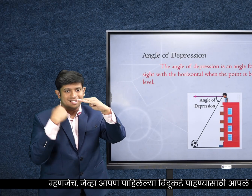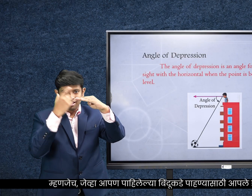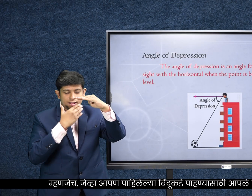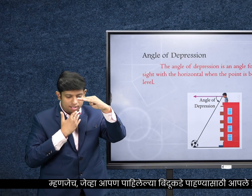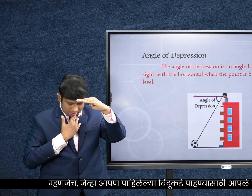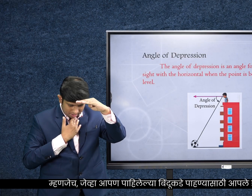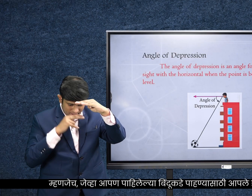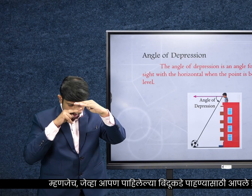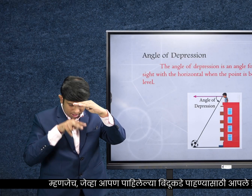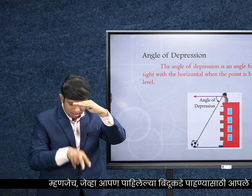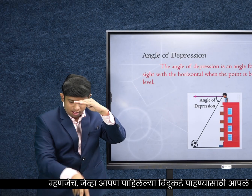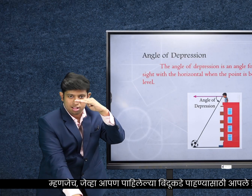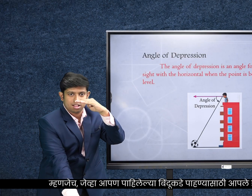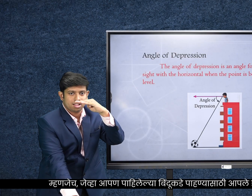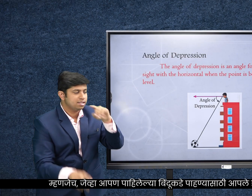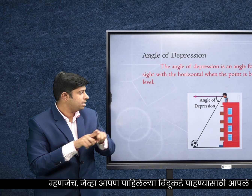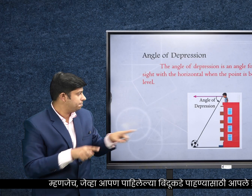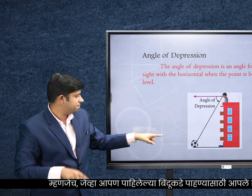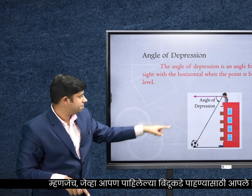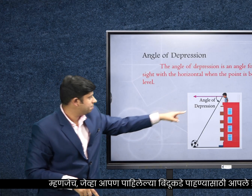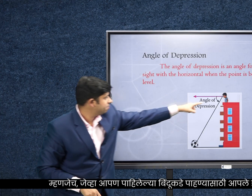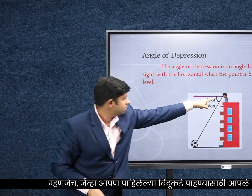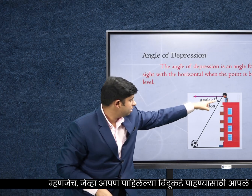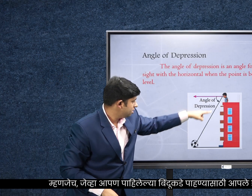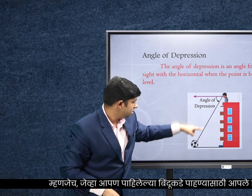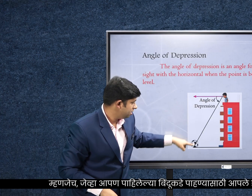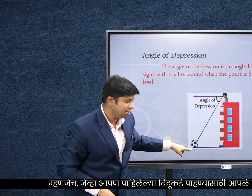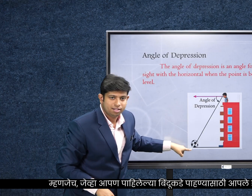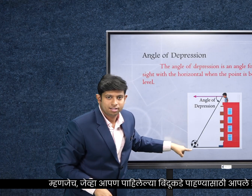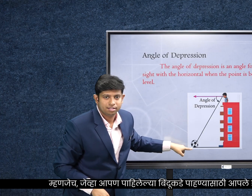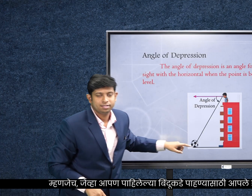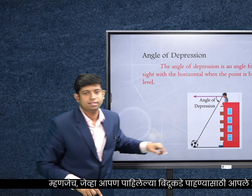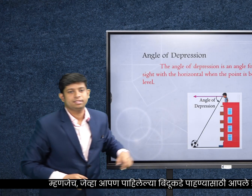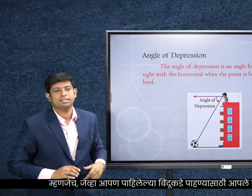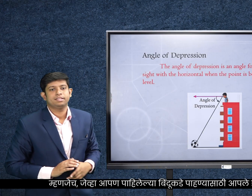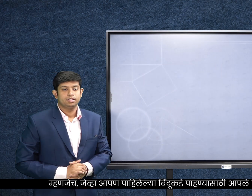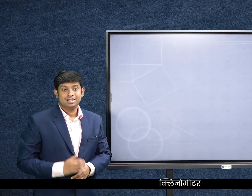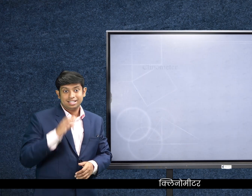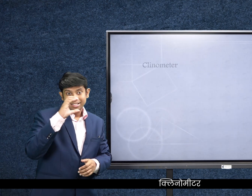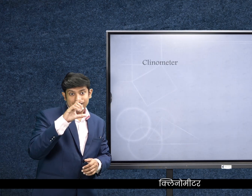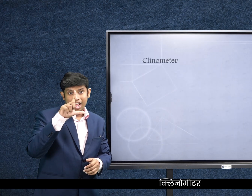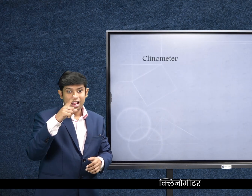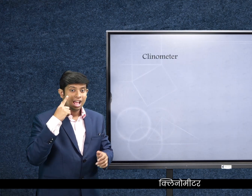डोके खाली करतो. क्लिनोमीटर.